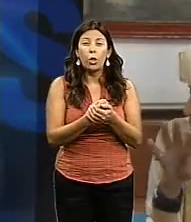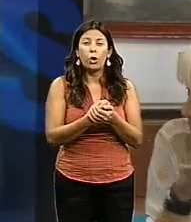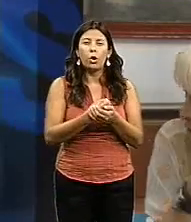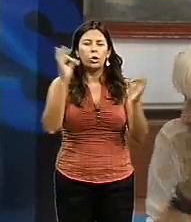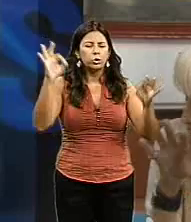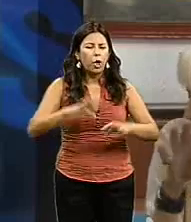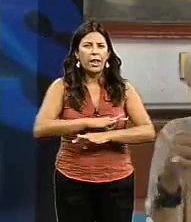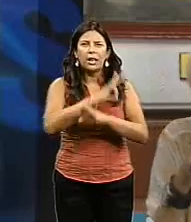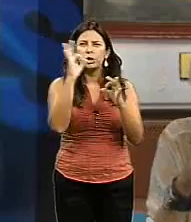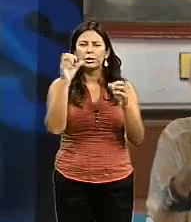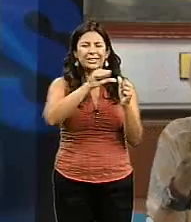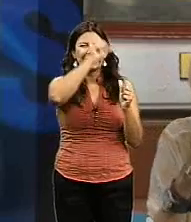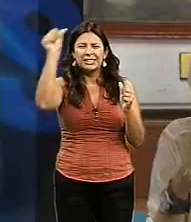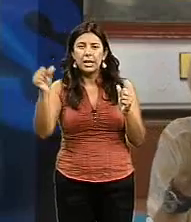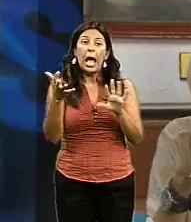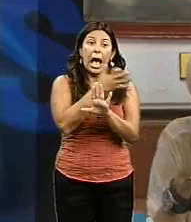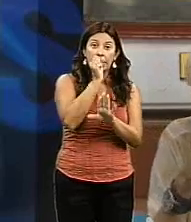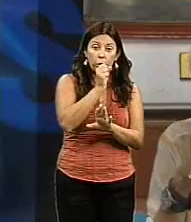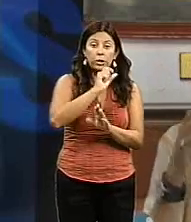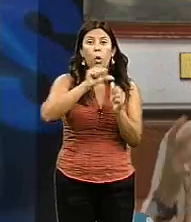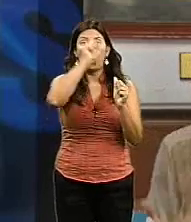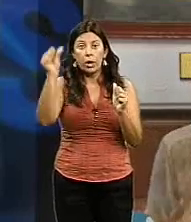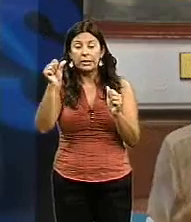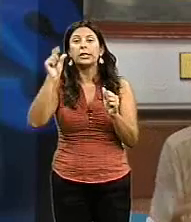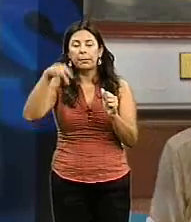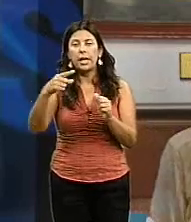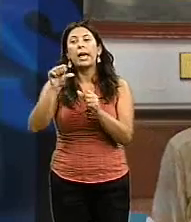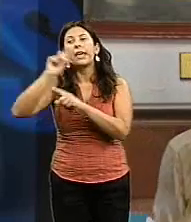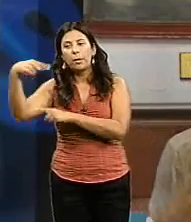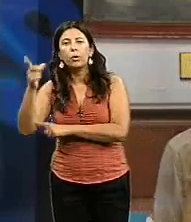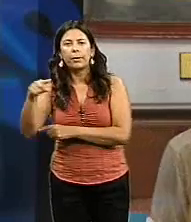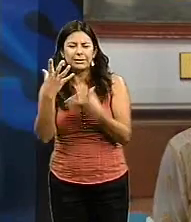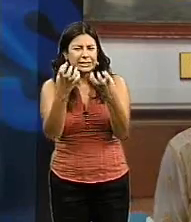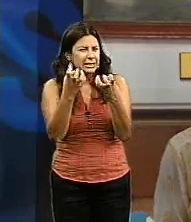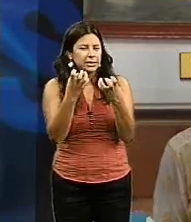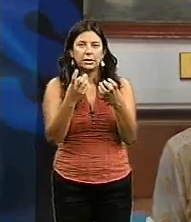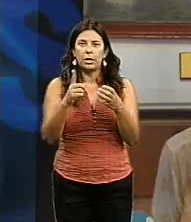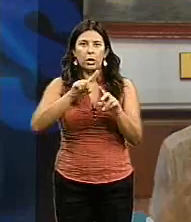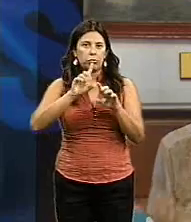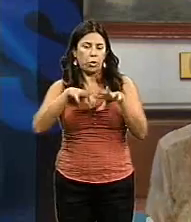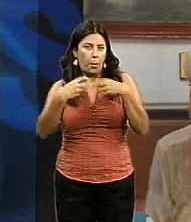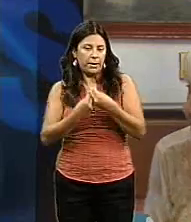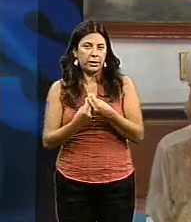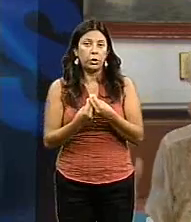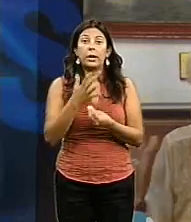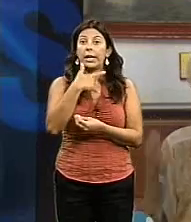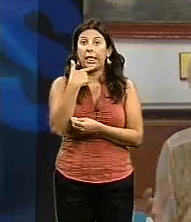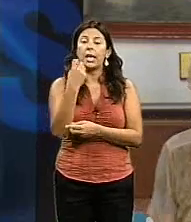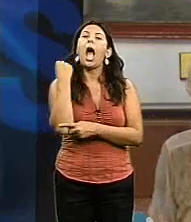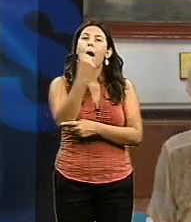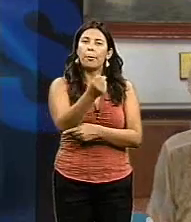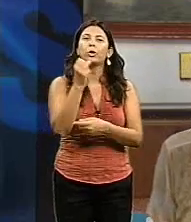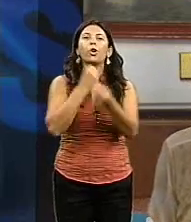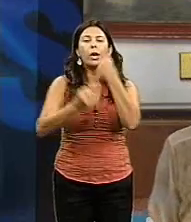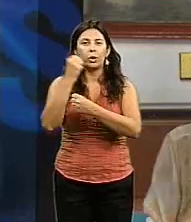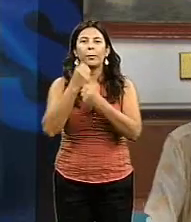noche lleno antes, durante y después. Y eso ha sido, entendemos nosotros, una inyección económica concentrada